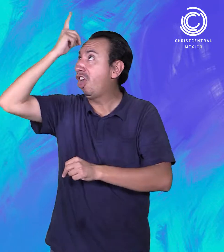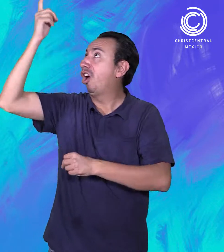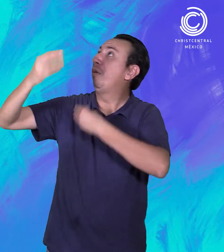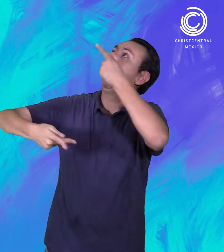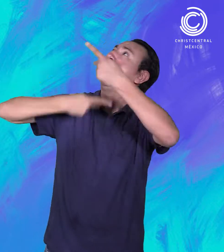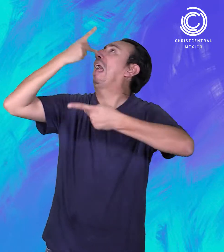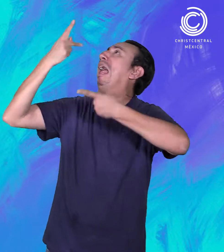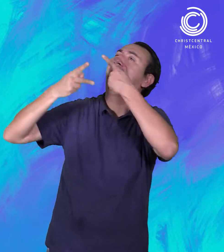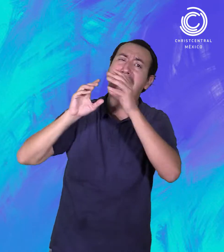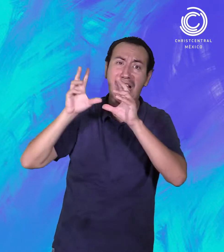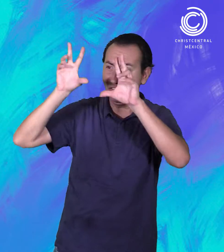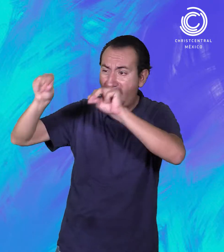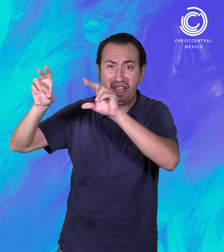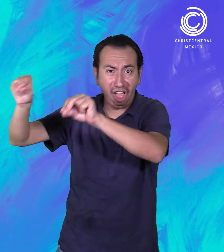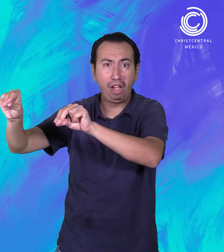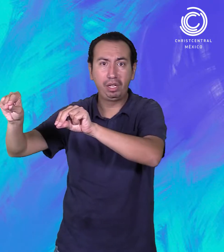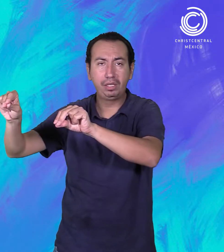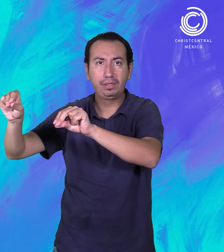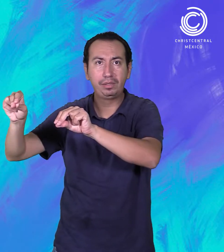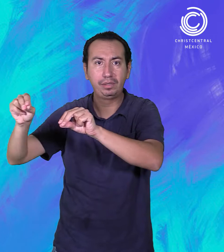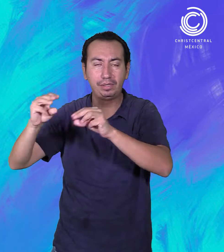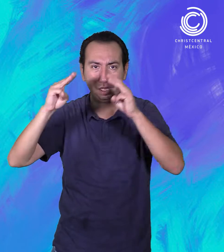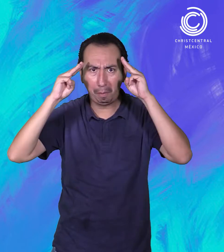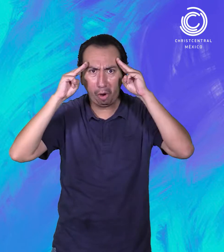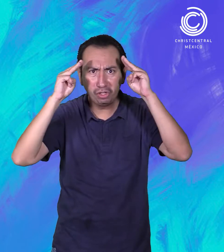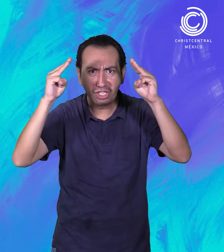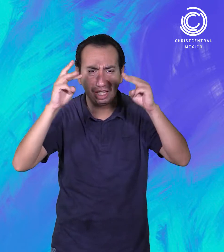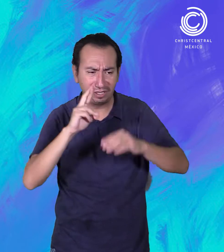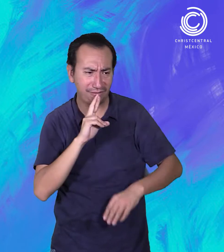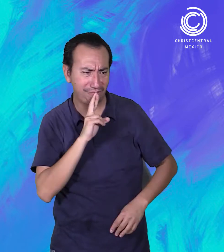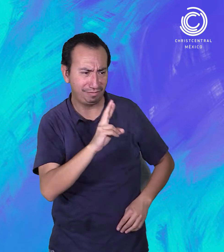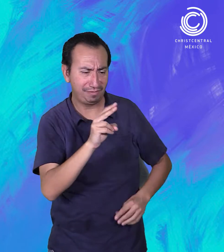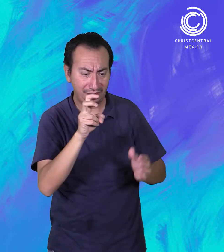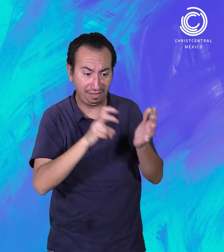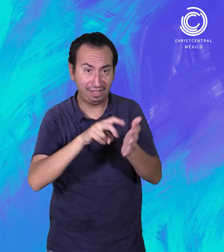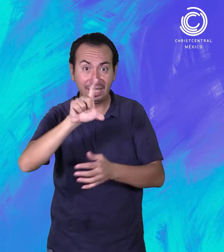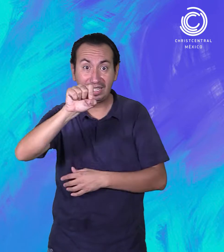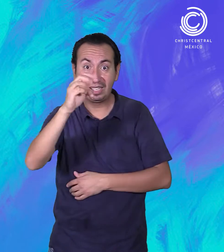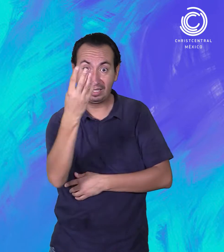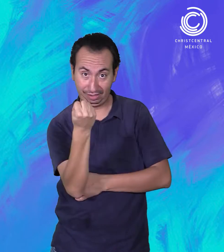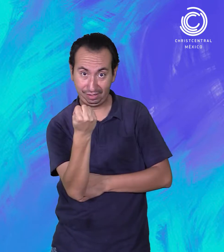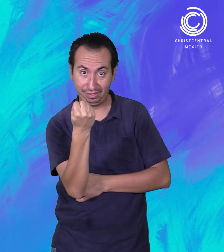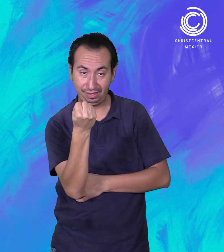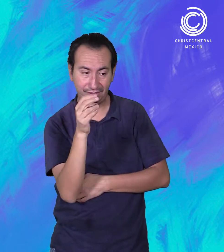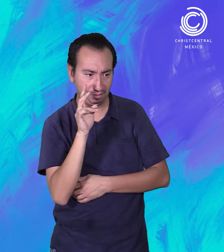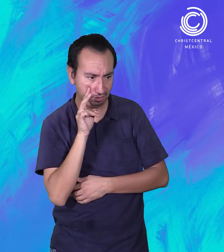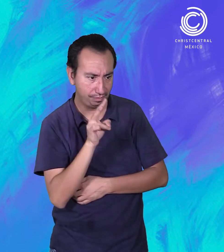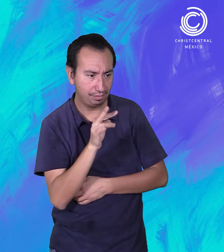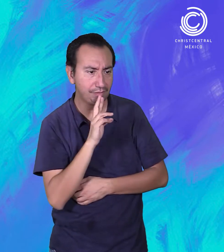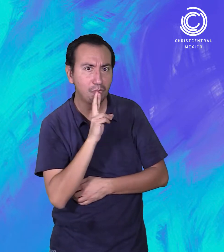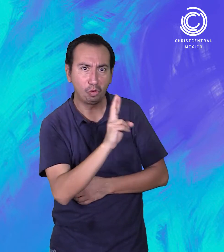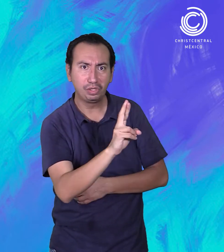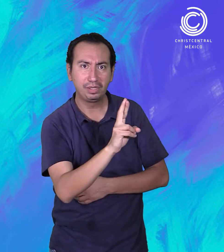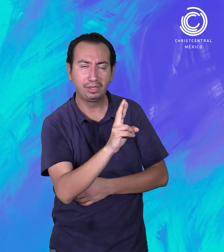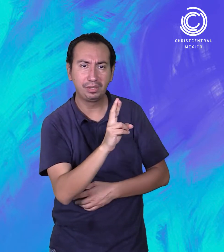sigan profetizando. Y Moisés le responde, versículo 29,